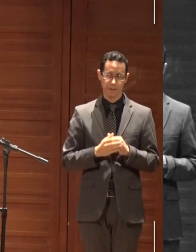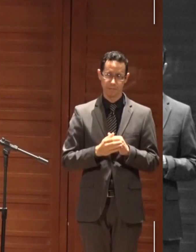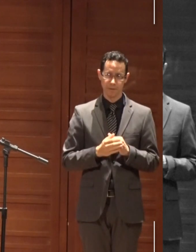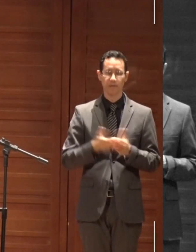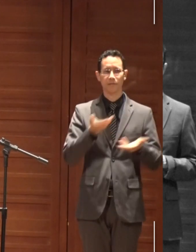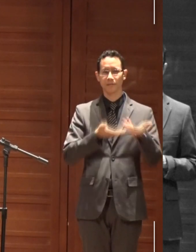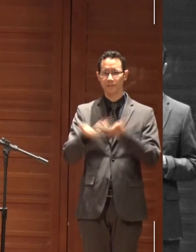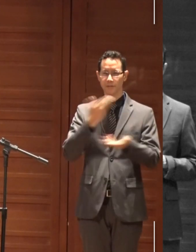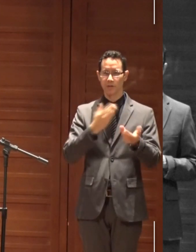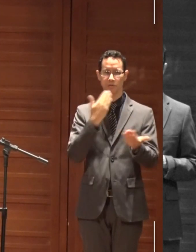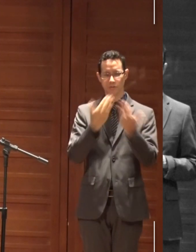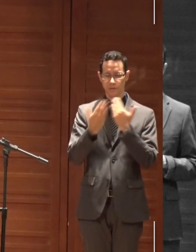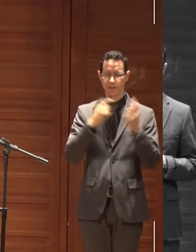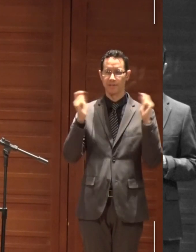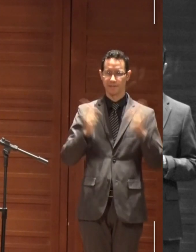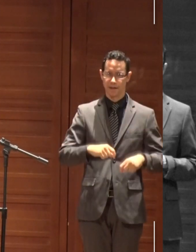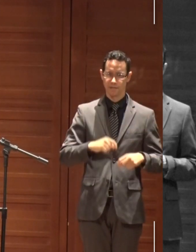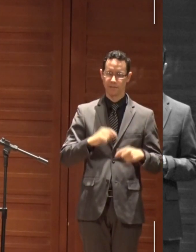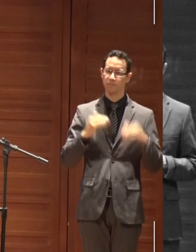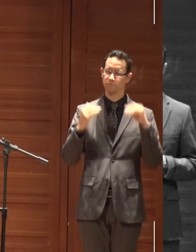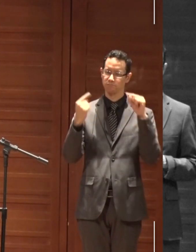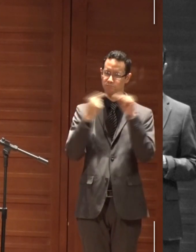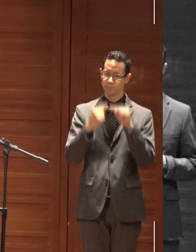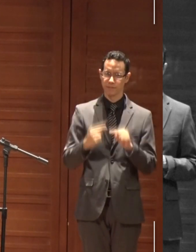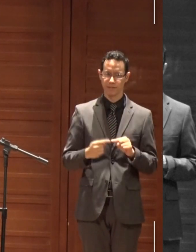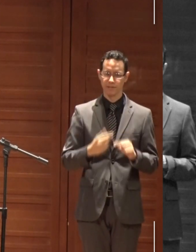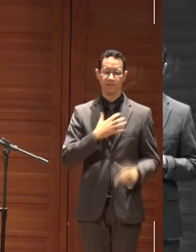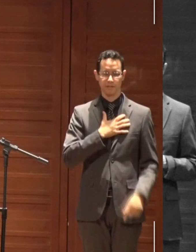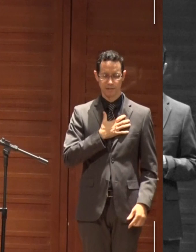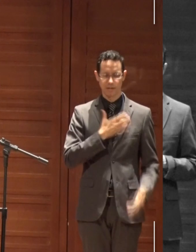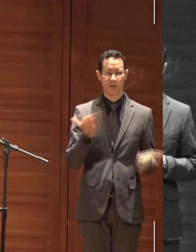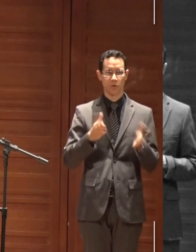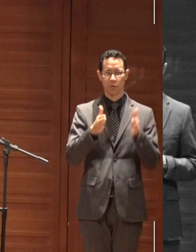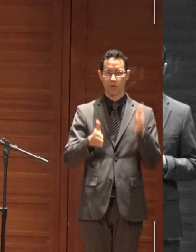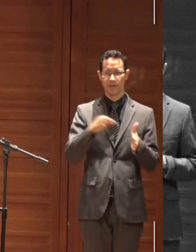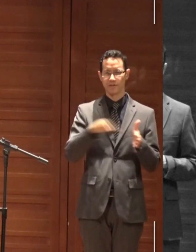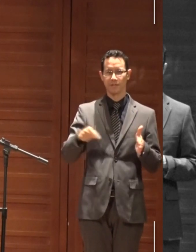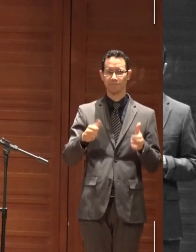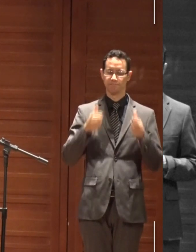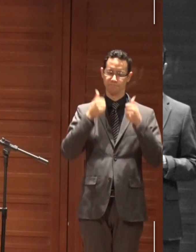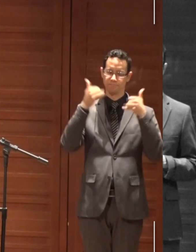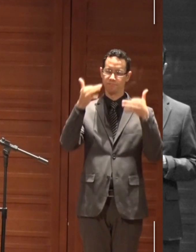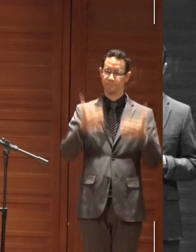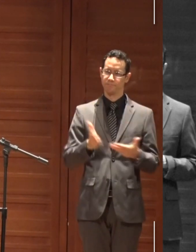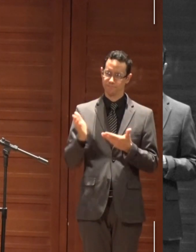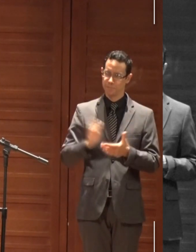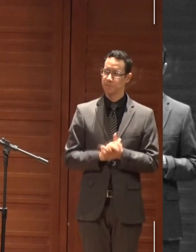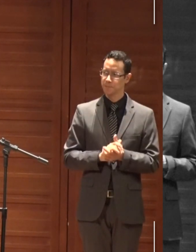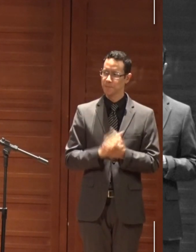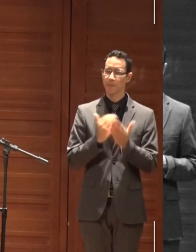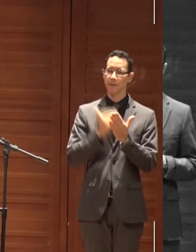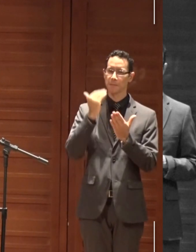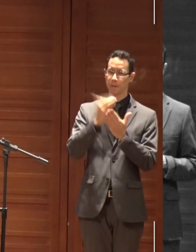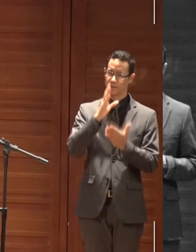gente poder dialogar e chegar no bom entendimento é algo que eu queria aqui nesse momento deixar como testemunho e, mais do que isso,